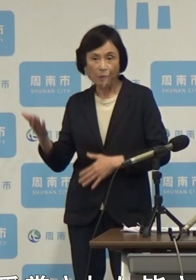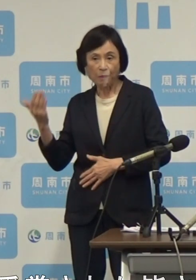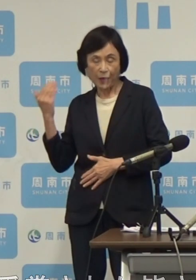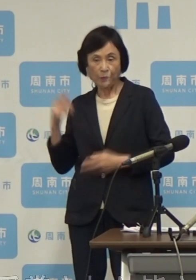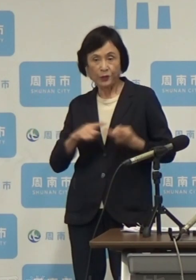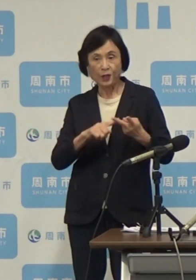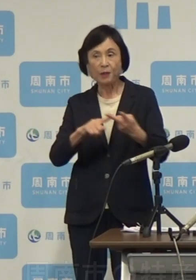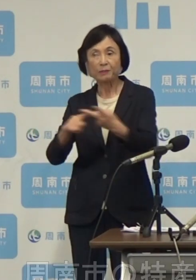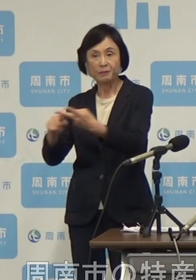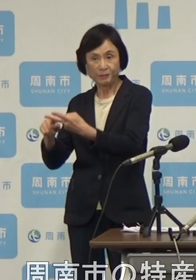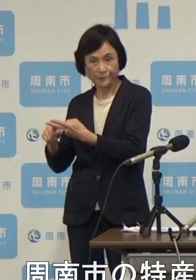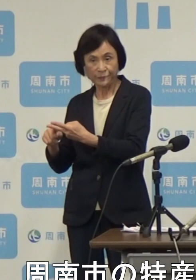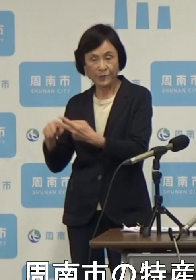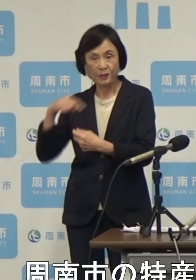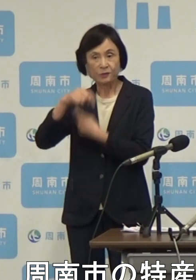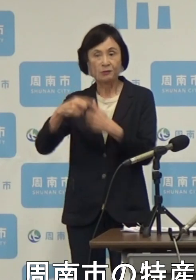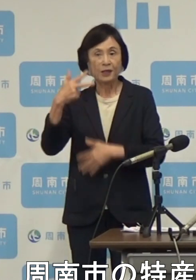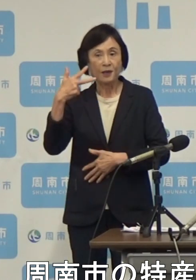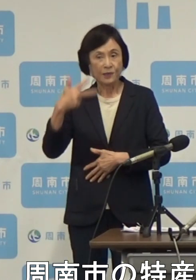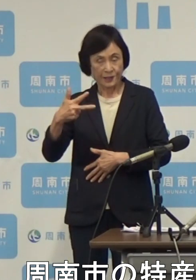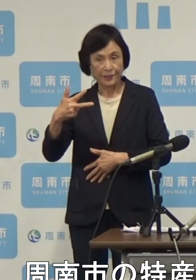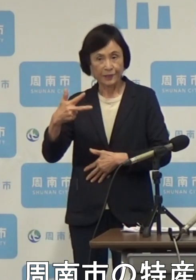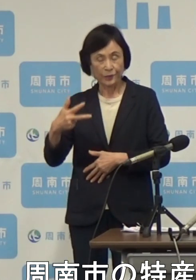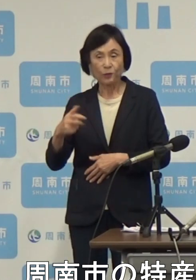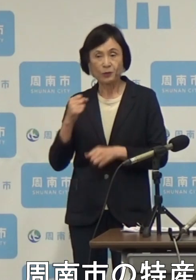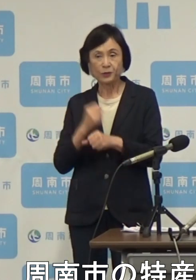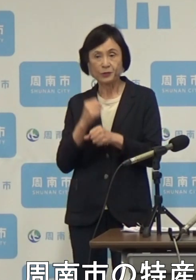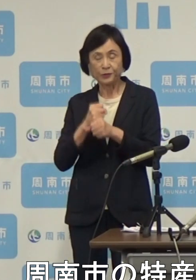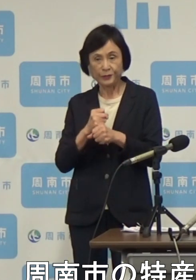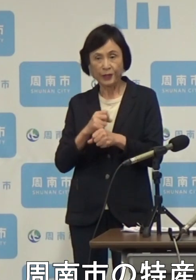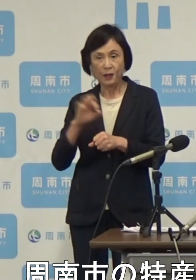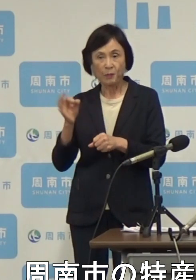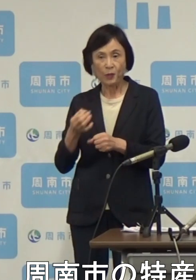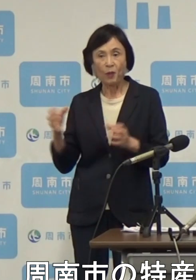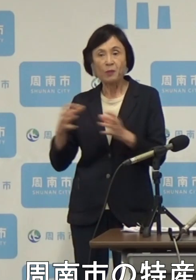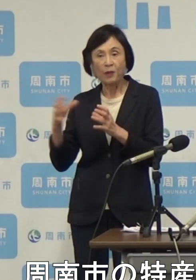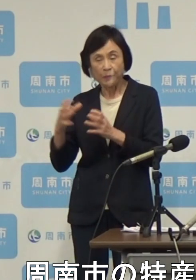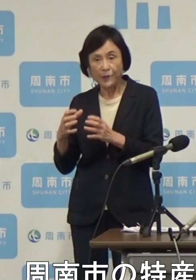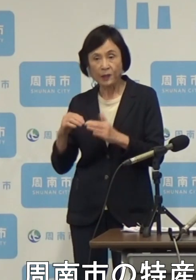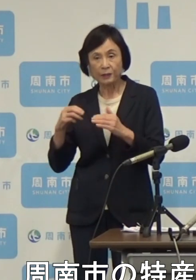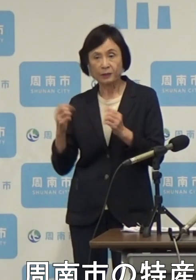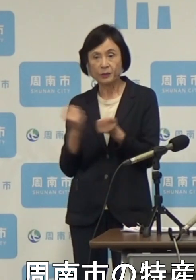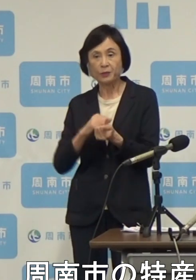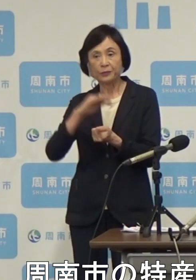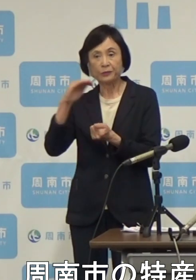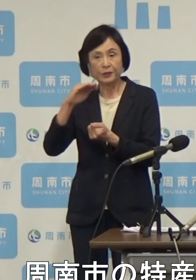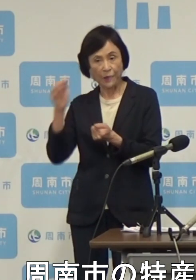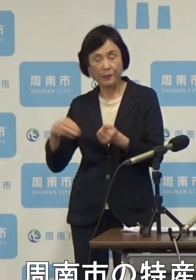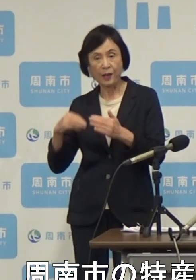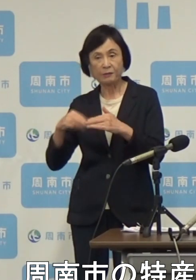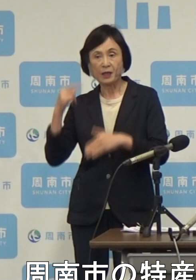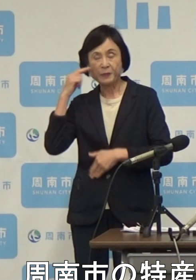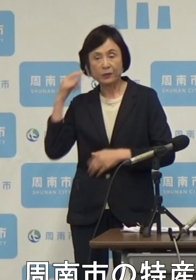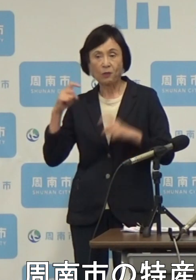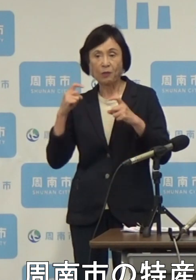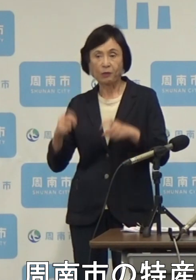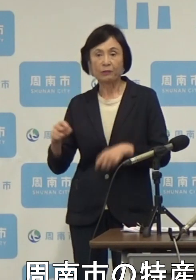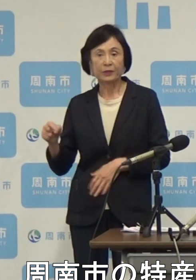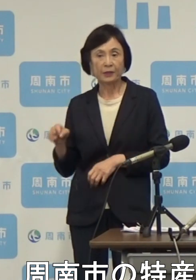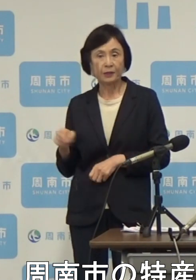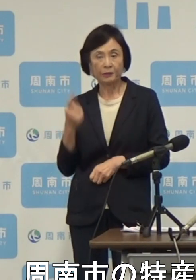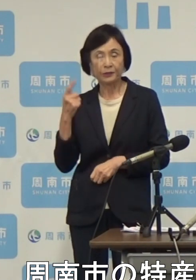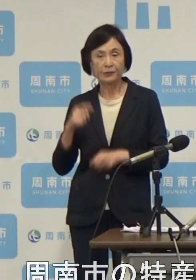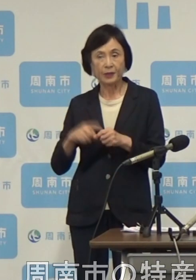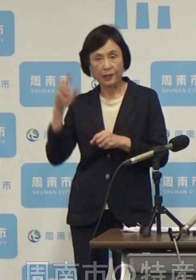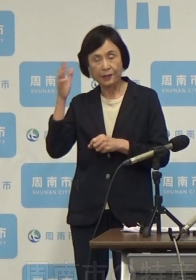知らせをしており、周南市の特産品詰め合わせや徳山下松校開校100周年記念グッズなど